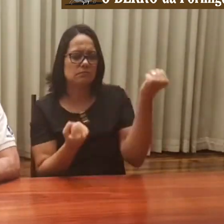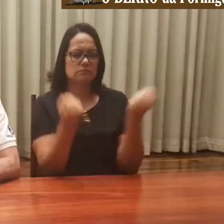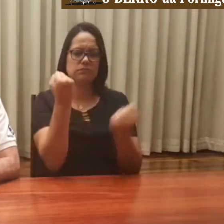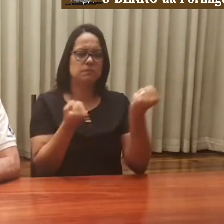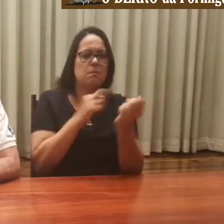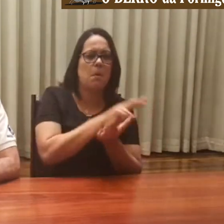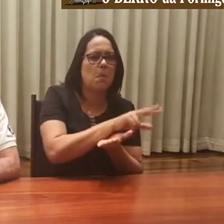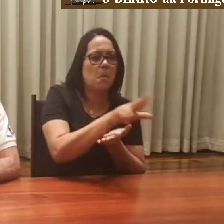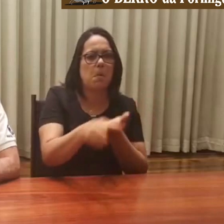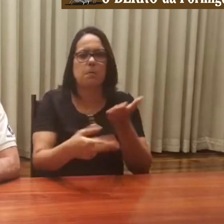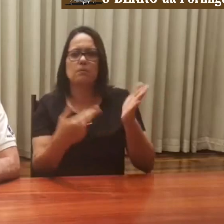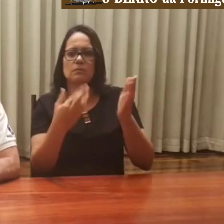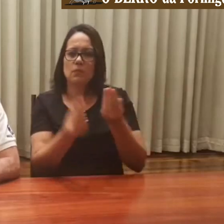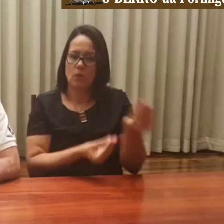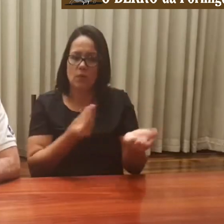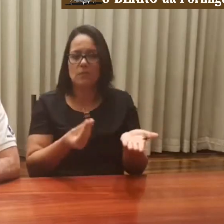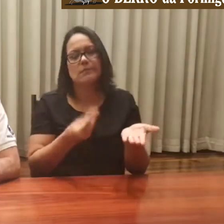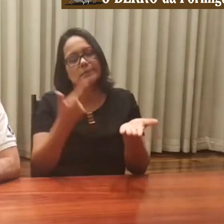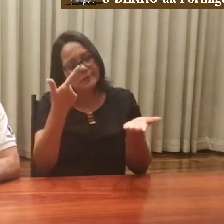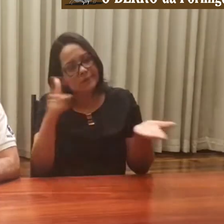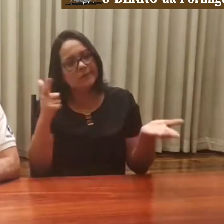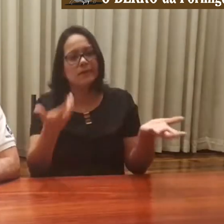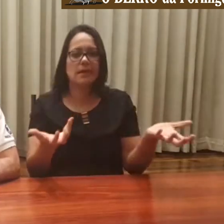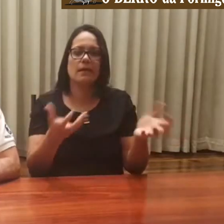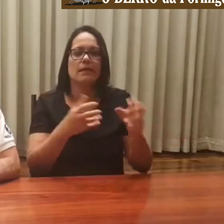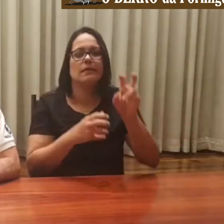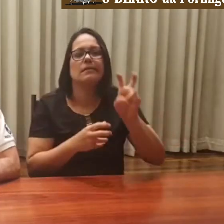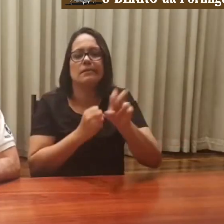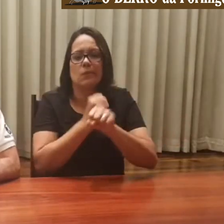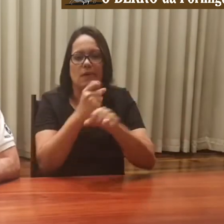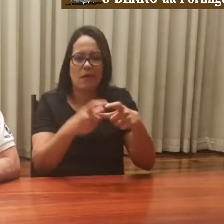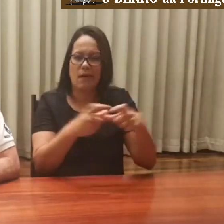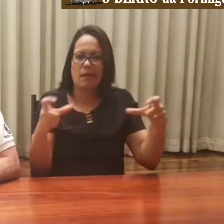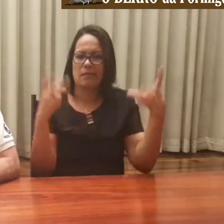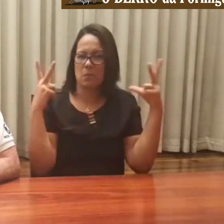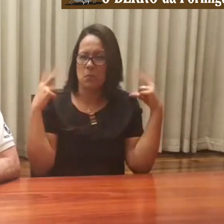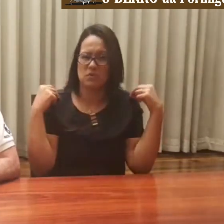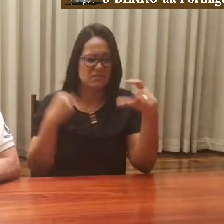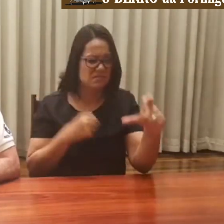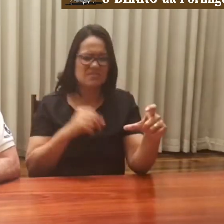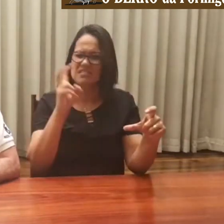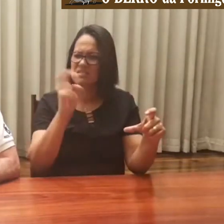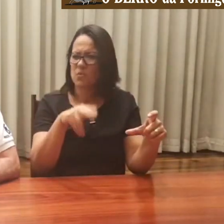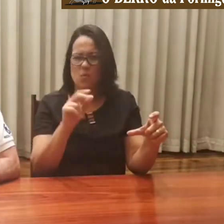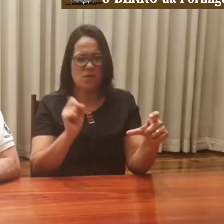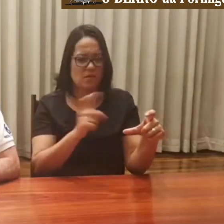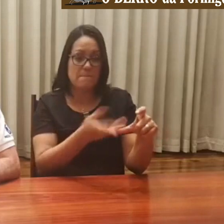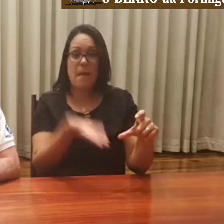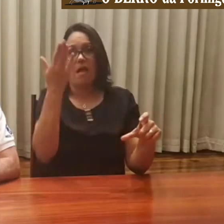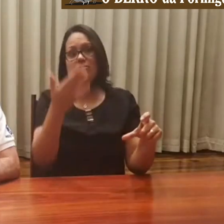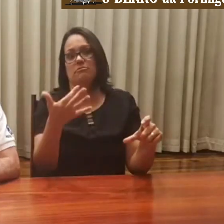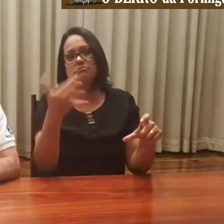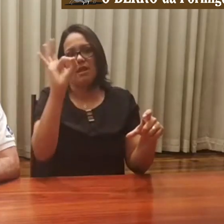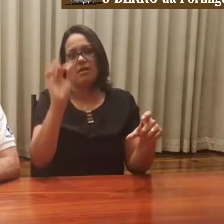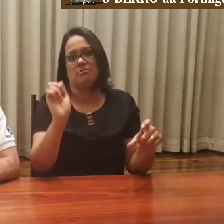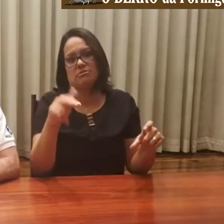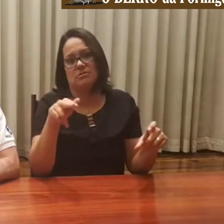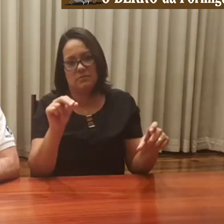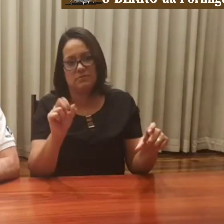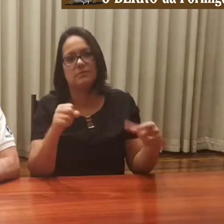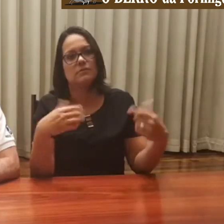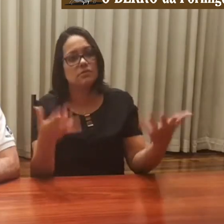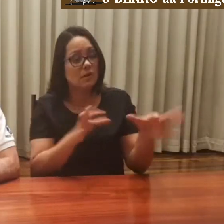gente quer passar de 5 para 10 anos a validade da carteira de motorista. E nós, ali no